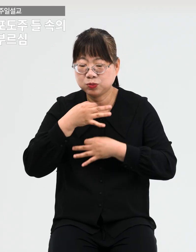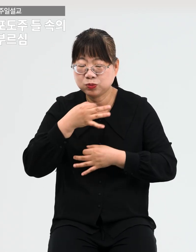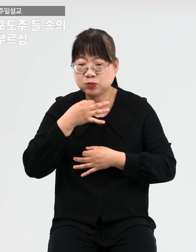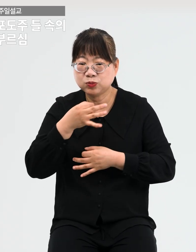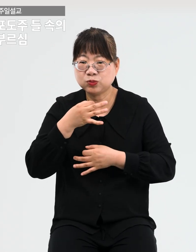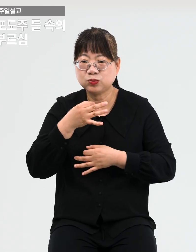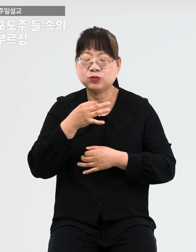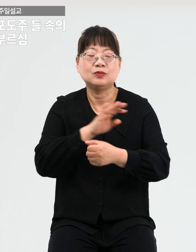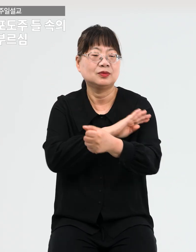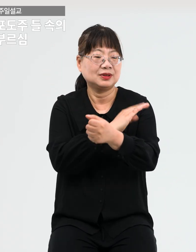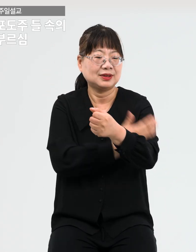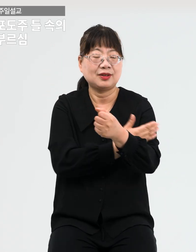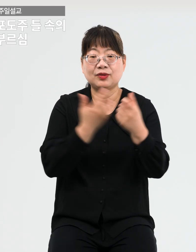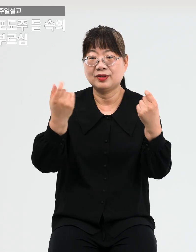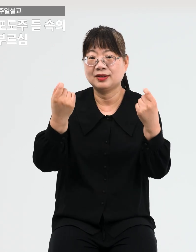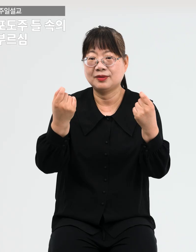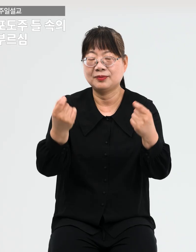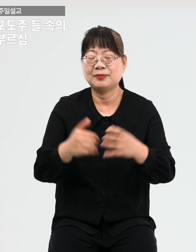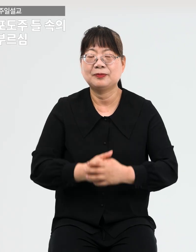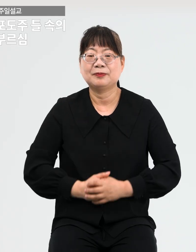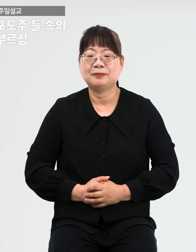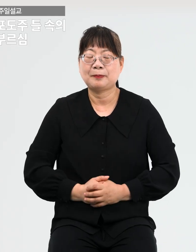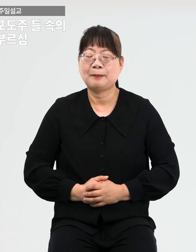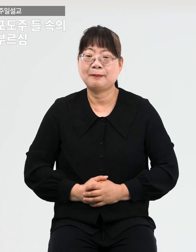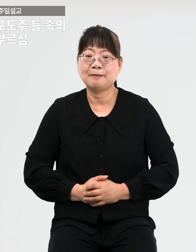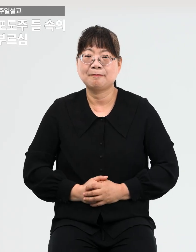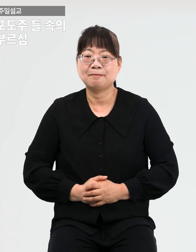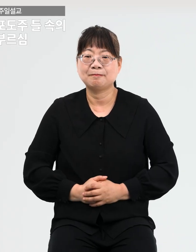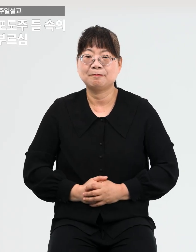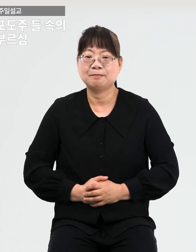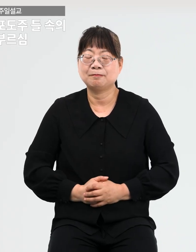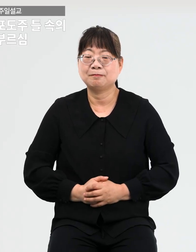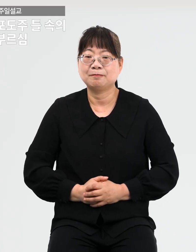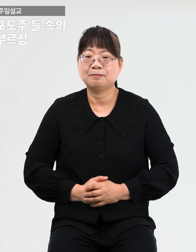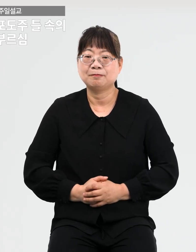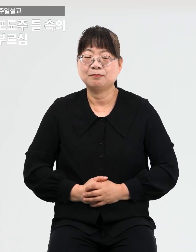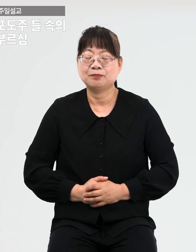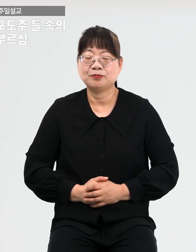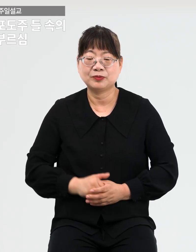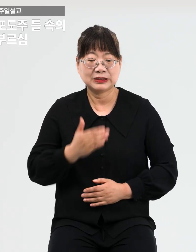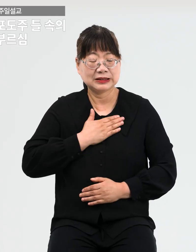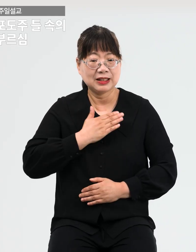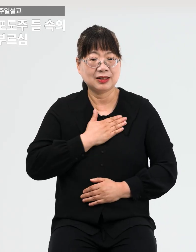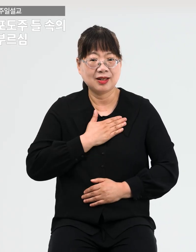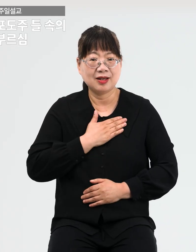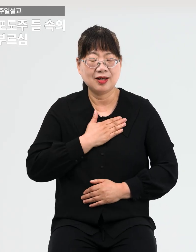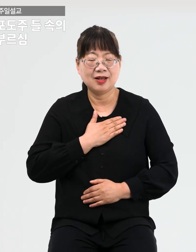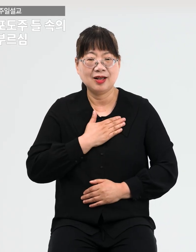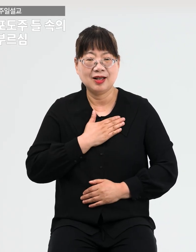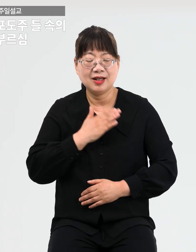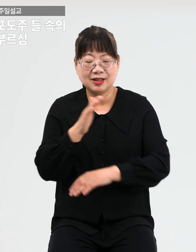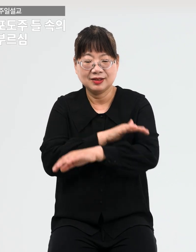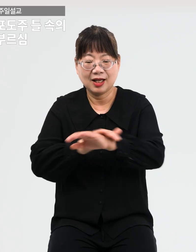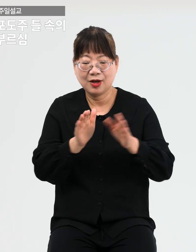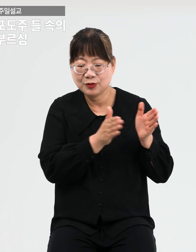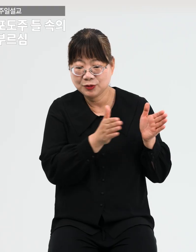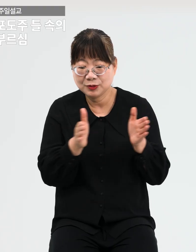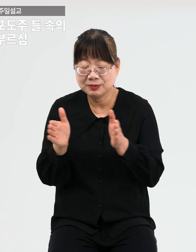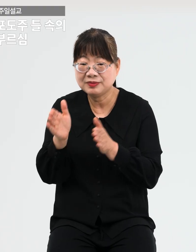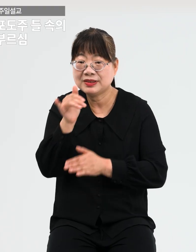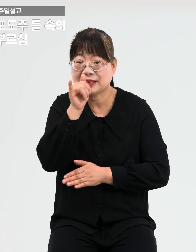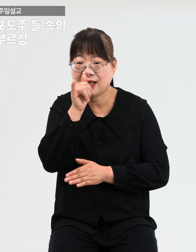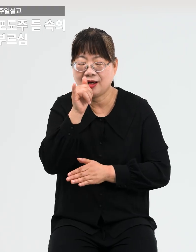부르심이 자격이다. 하나님의 부르심이 자격이다. 내가 얼마나 잘